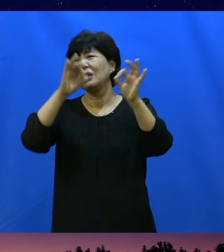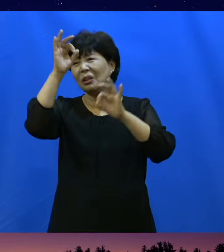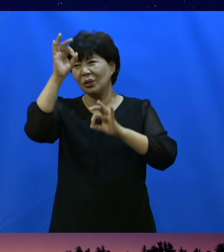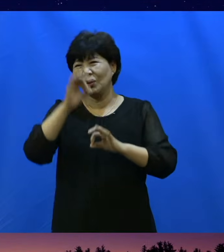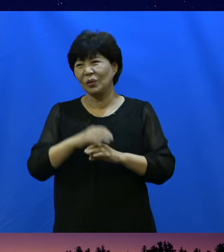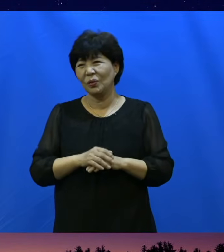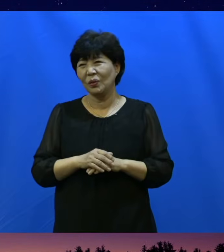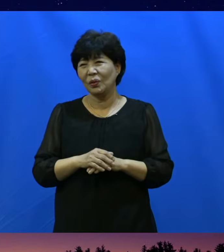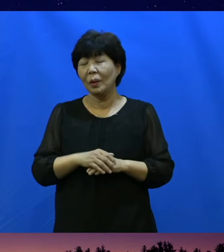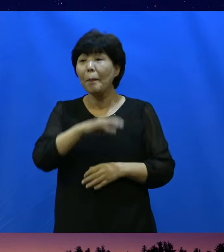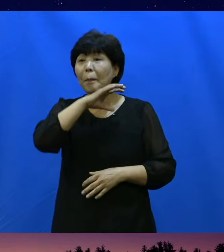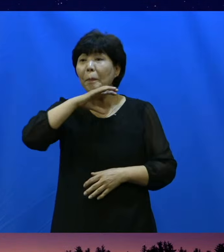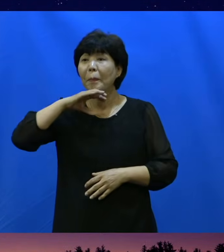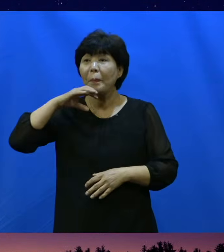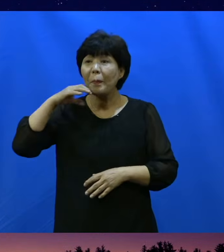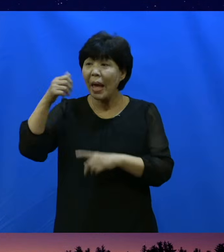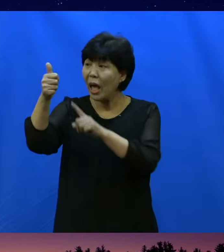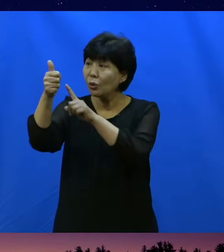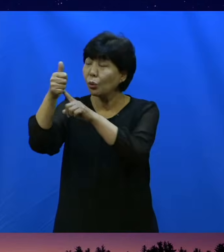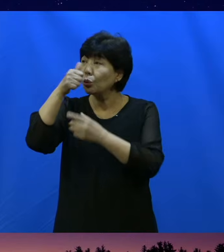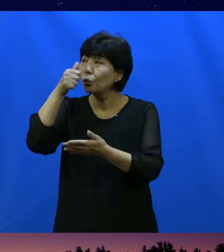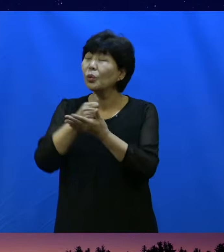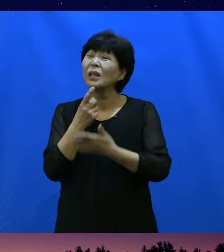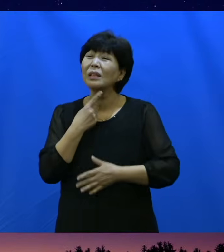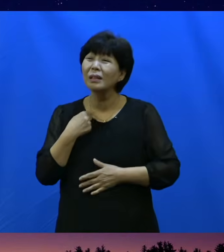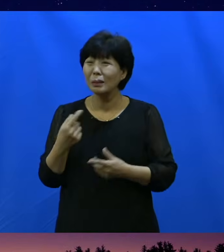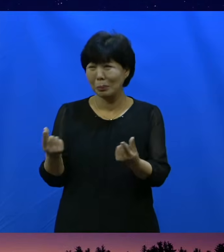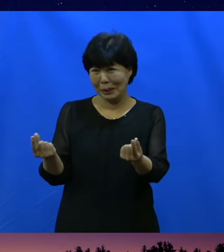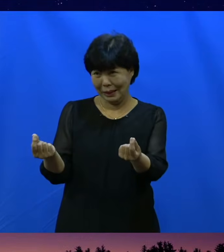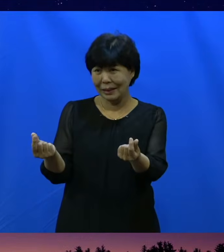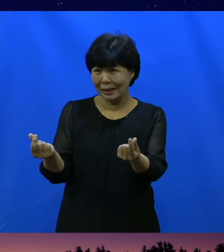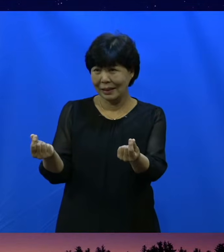가룟유다나 베드로나 여러분 별 차이 없어요.